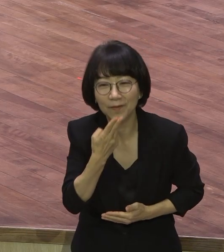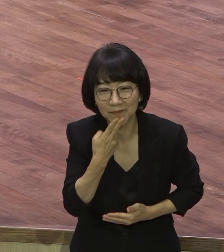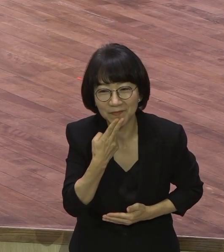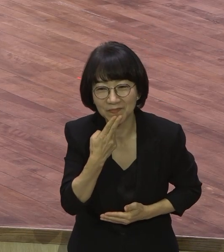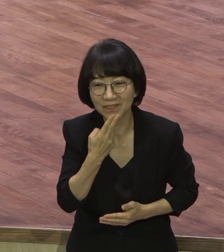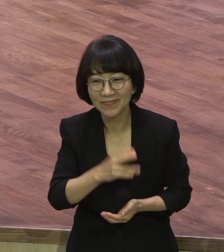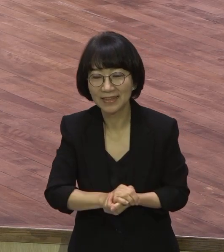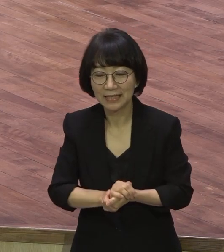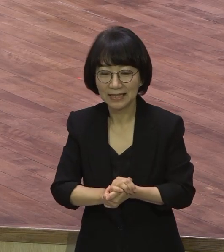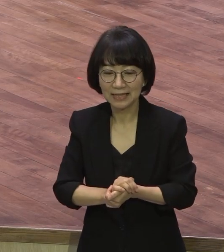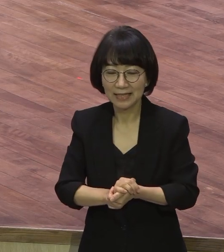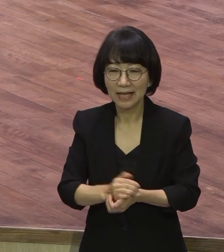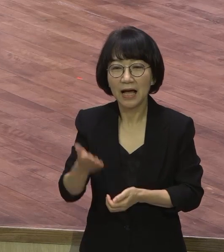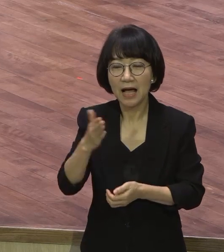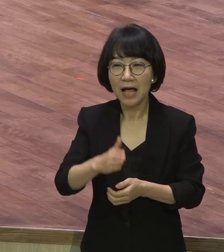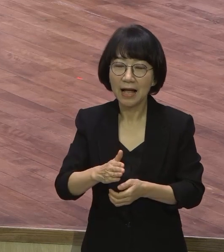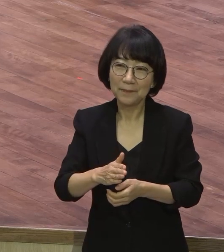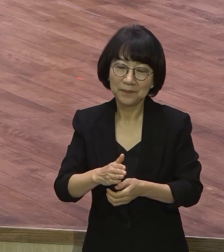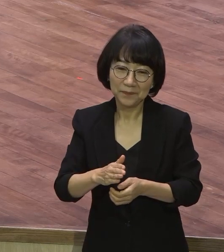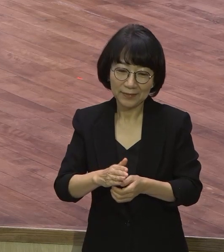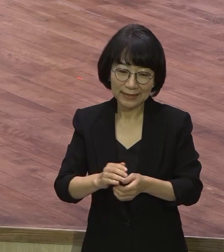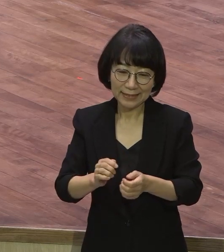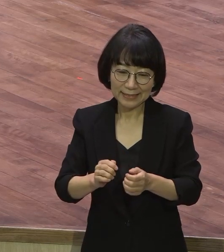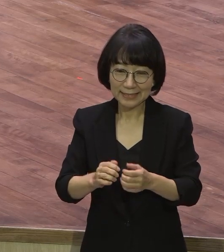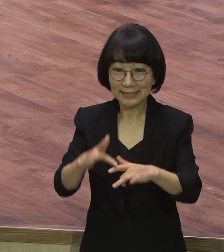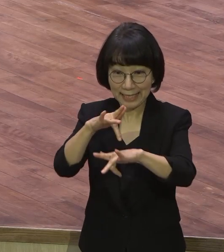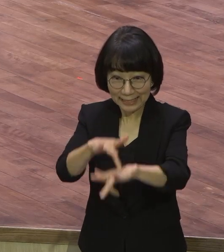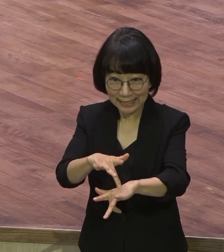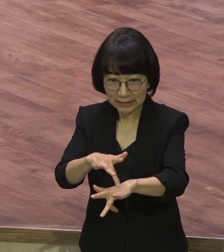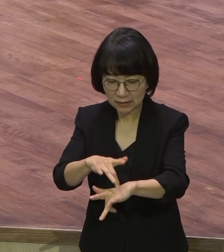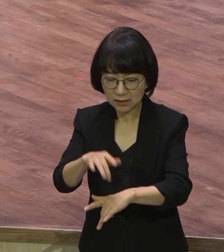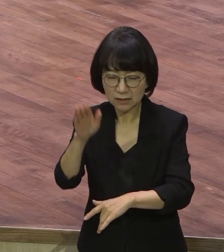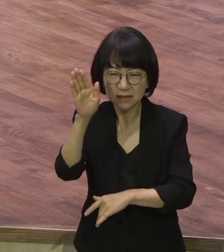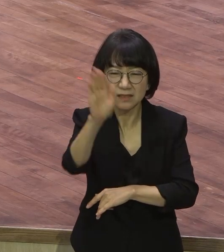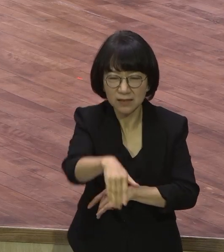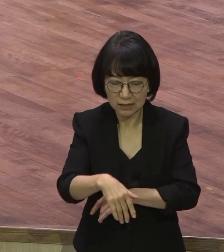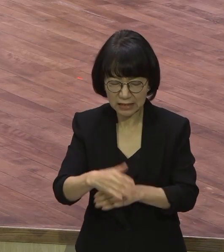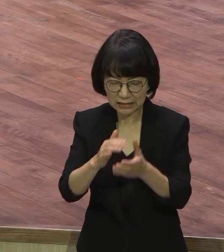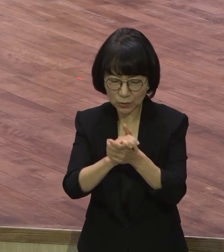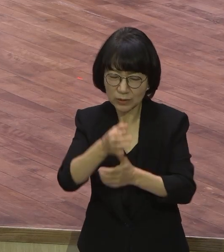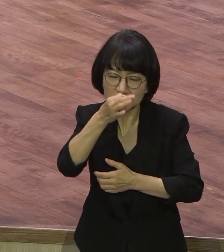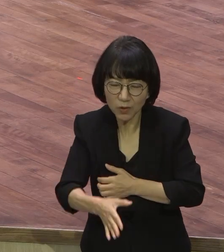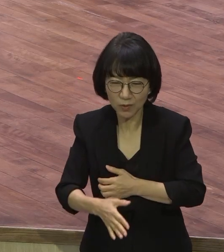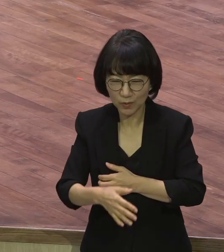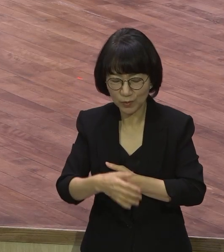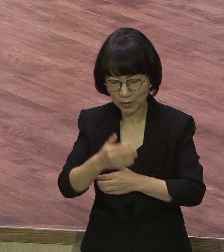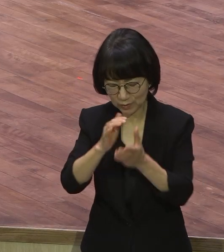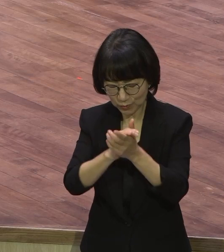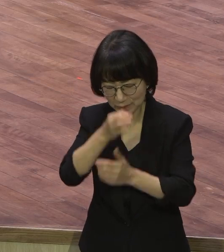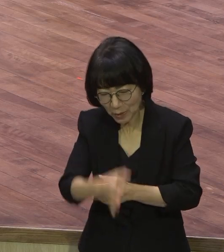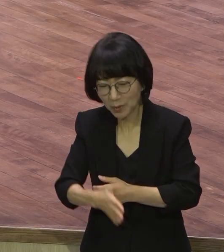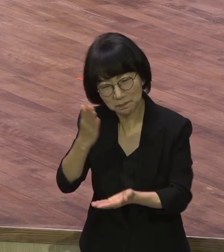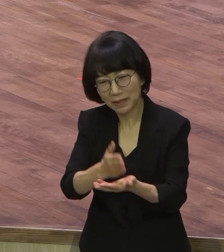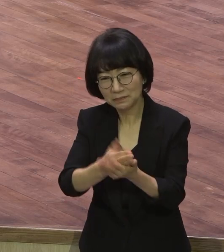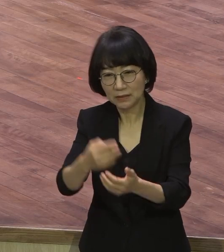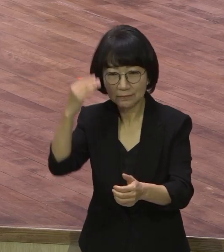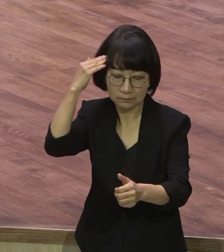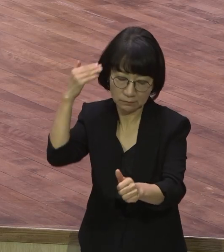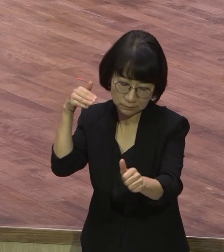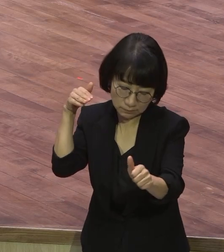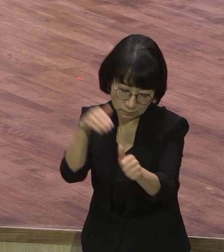그런데 기도를 어렵다라고 사단이 집어넣어 놨어요. 기도는 어렵다. 나